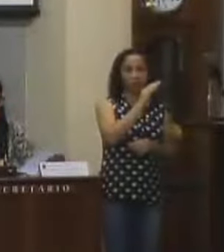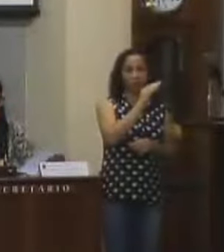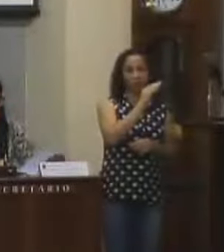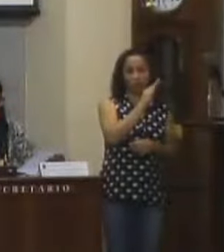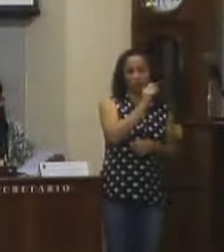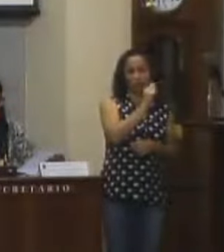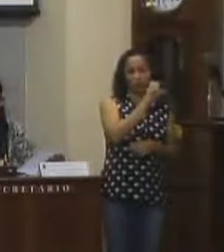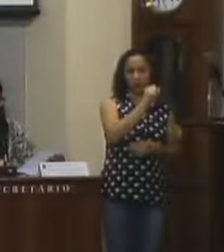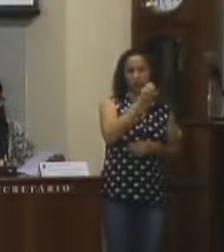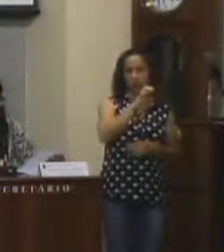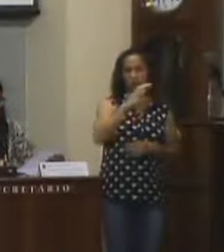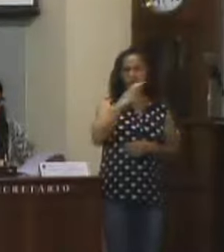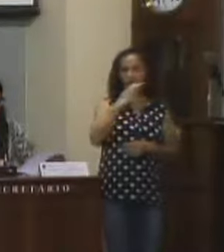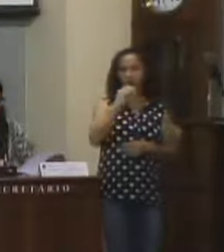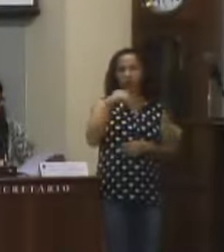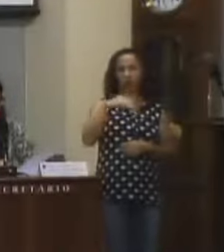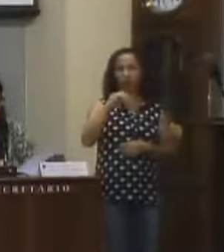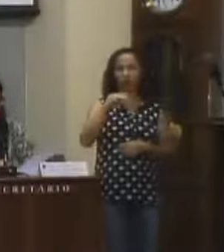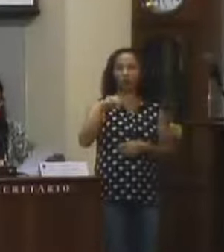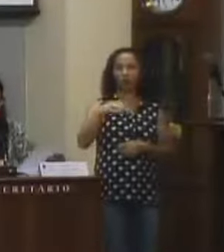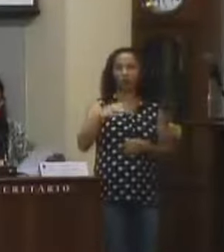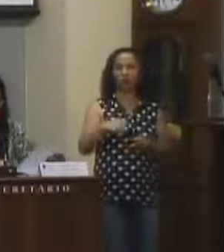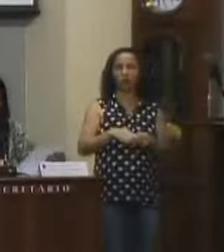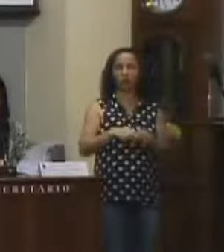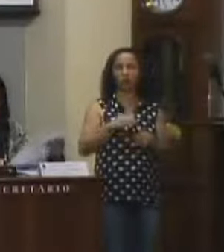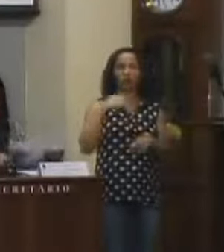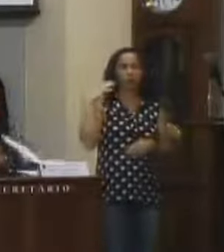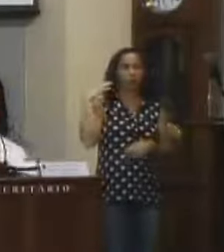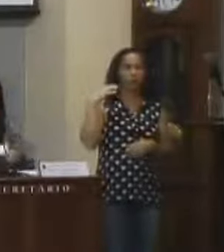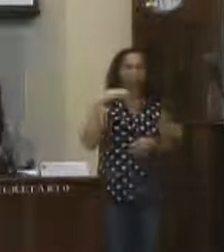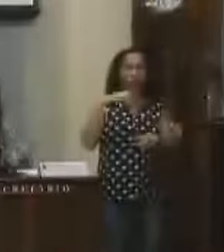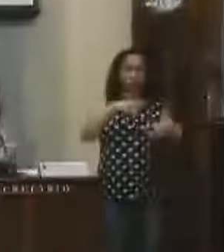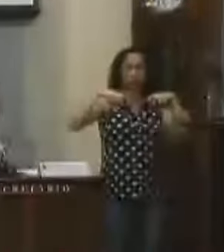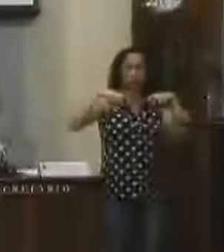abril de 2018, horário 9 horas, local auditório da FAP.